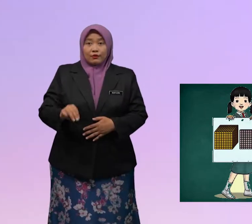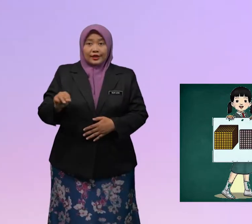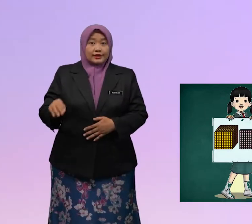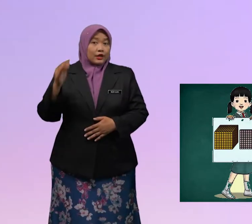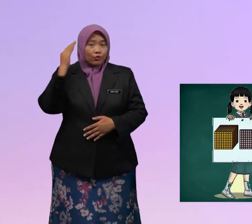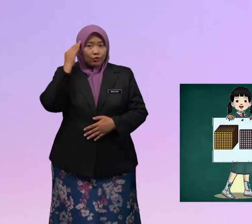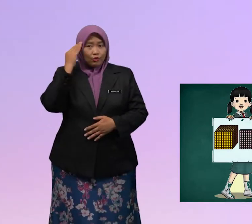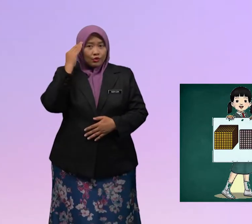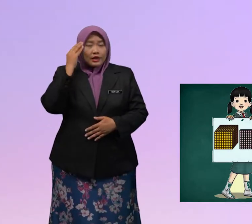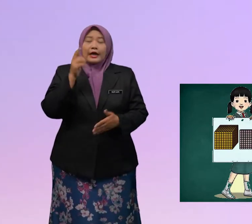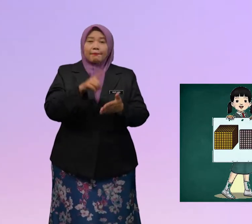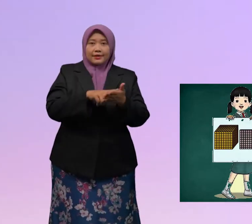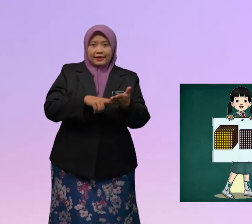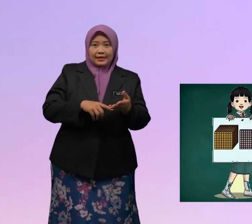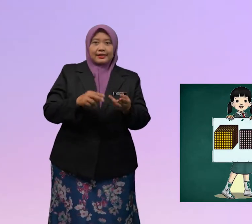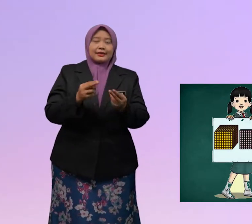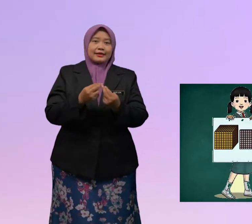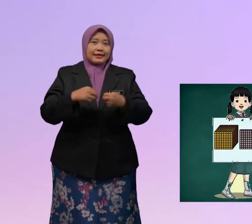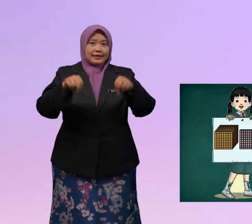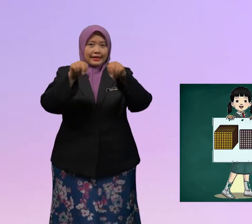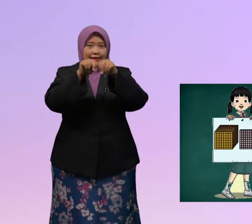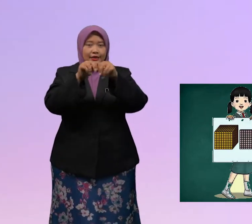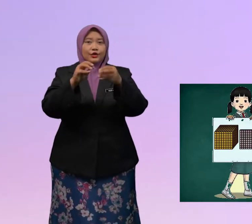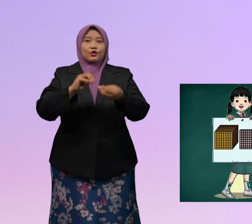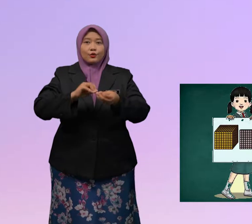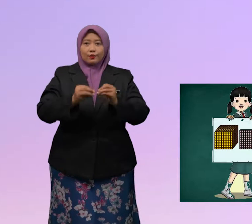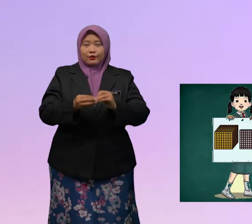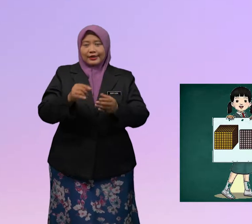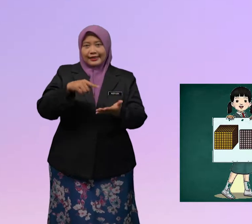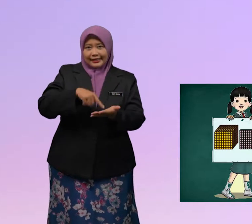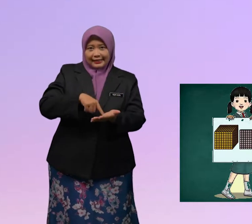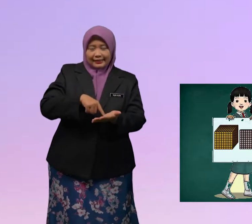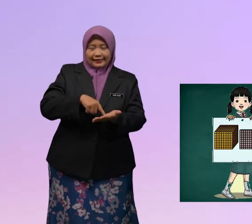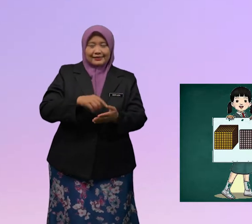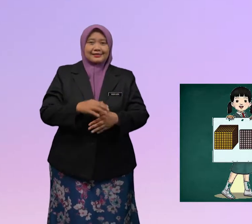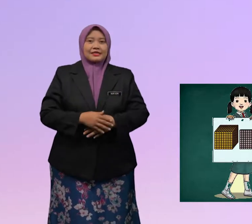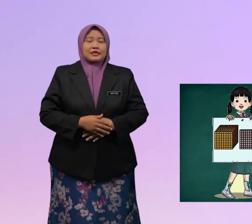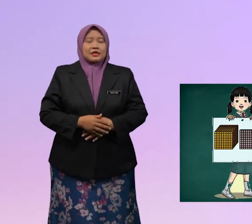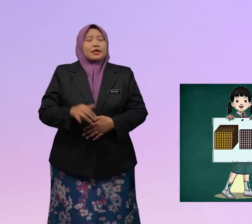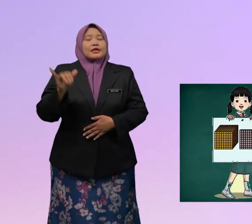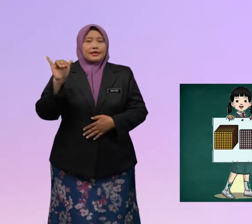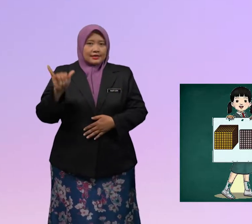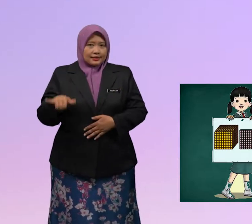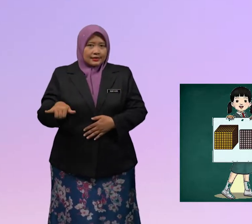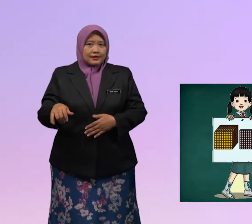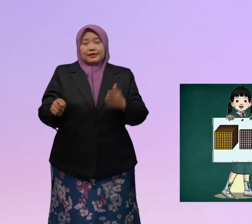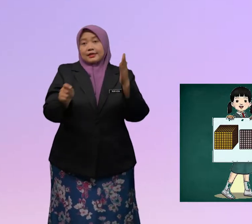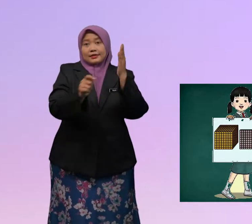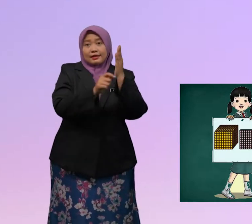Murid tahu apakah nilai nombor ini? Ya,